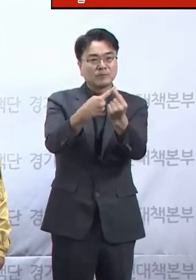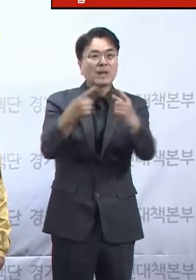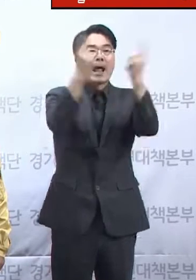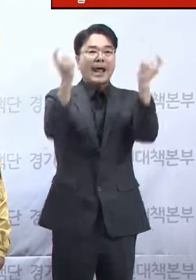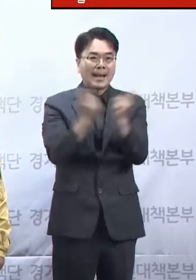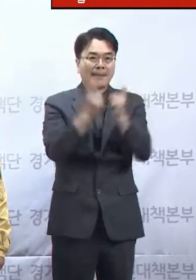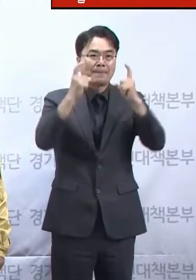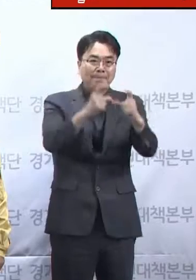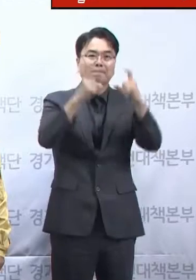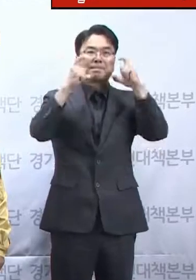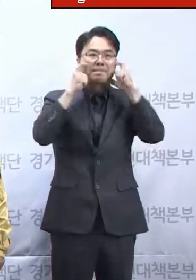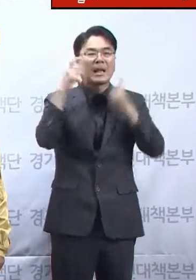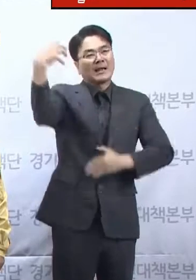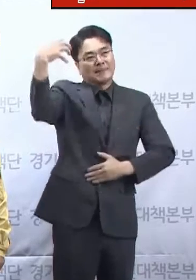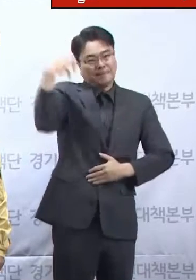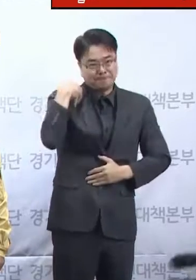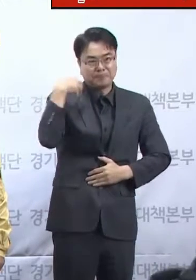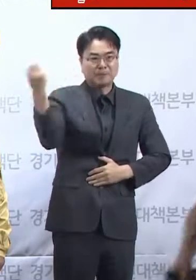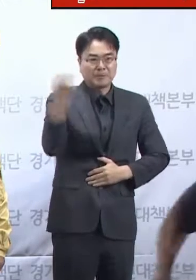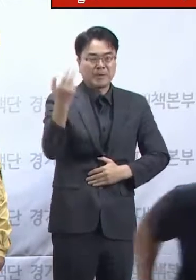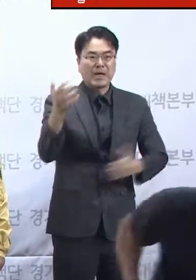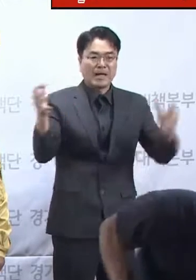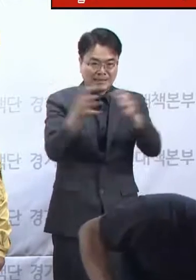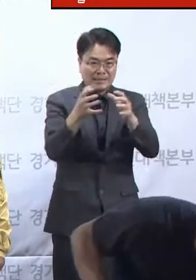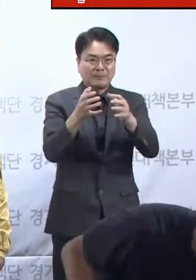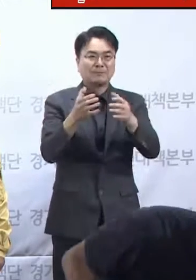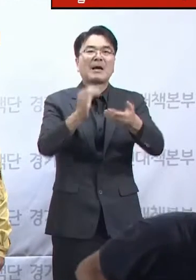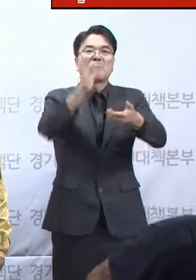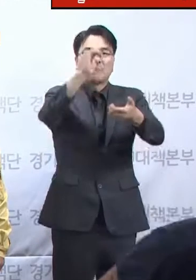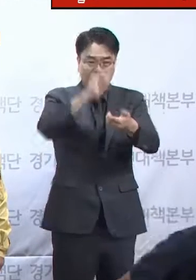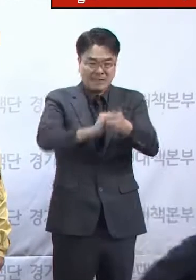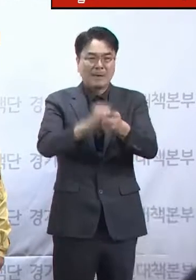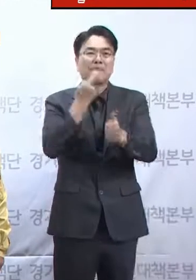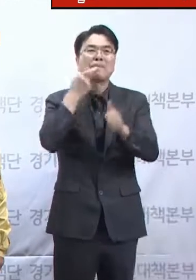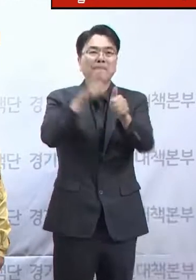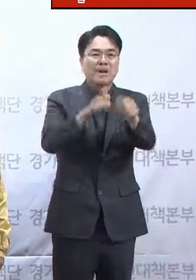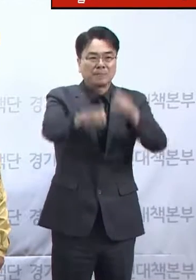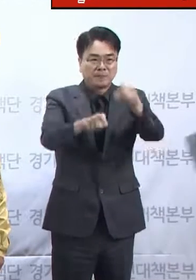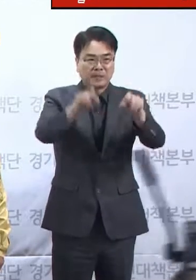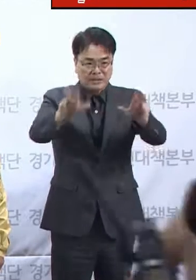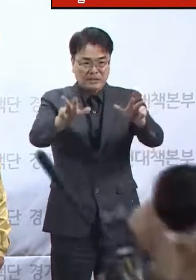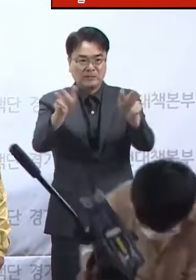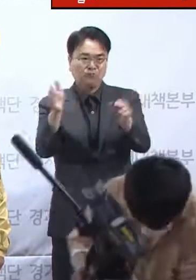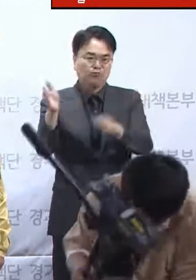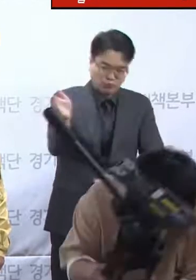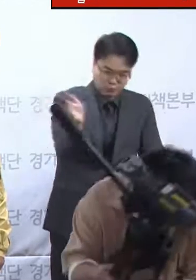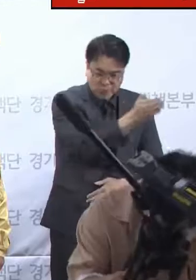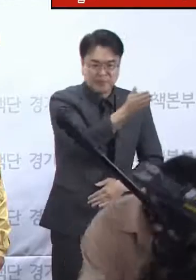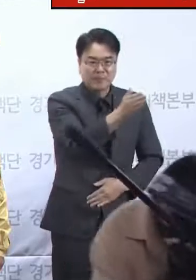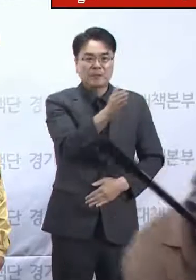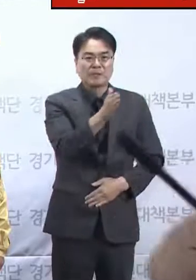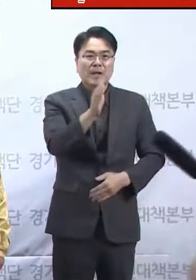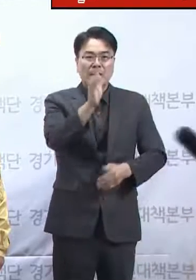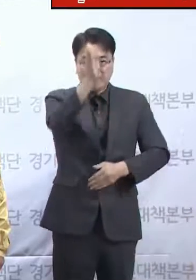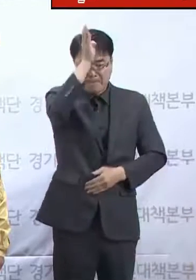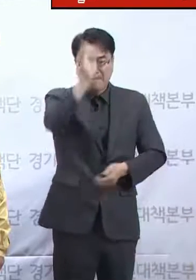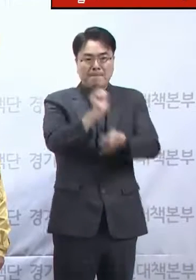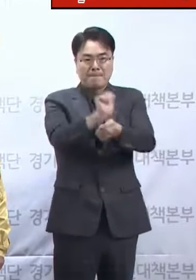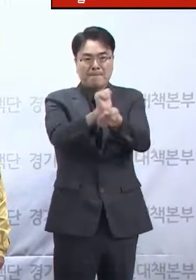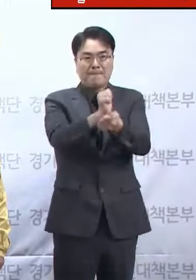마스크 착용 의무화 집합 제한 명령을 시행합니다. 오늘 이 시각을 기해서 감염병